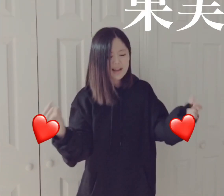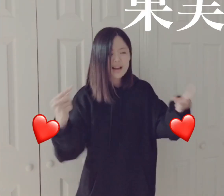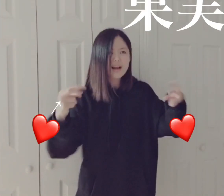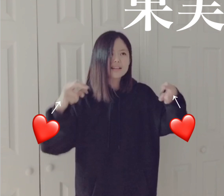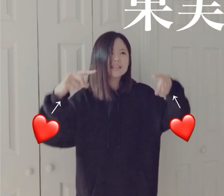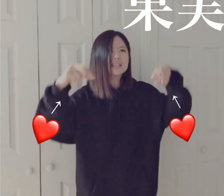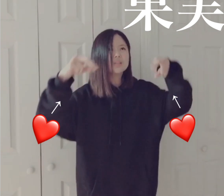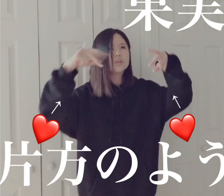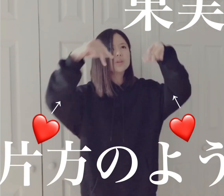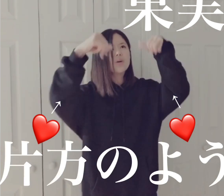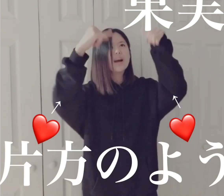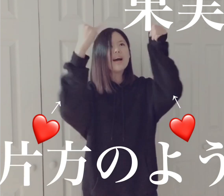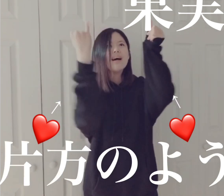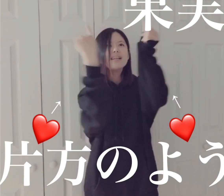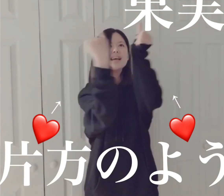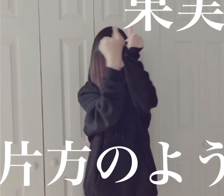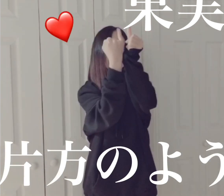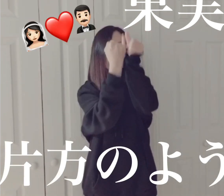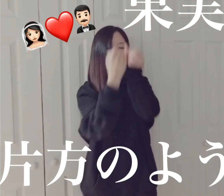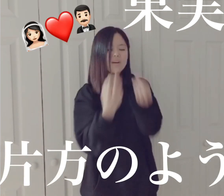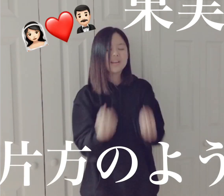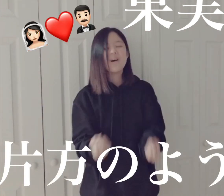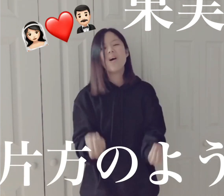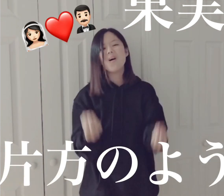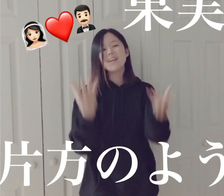果実の片方のように、